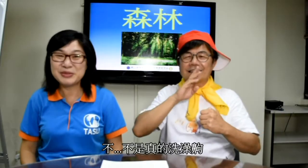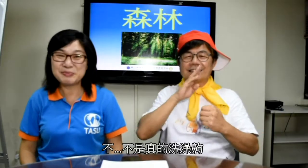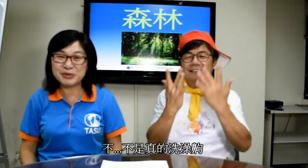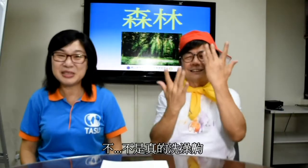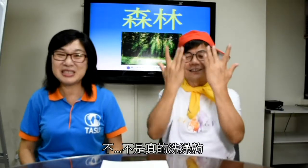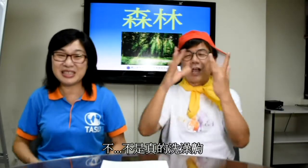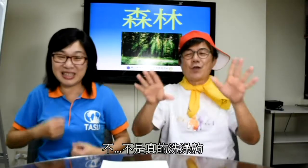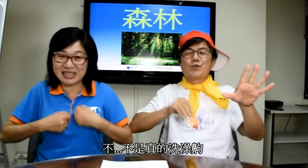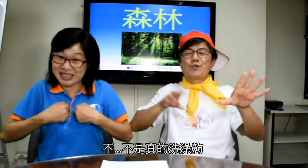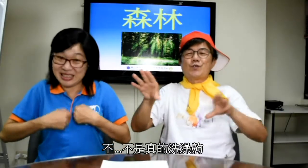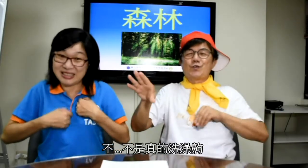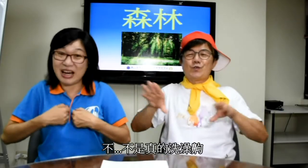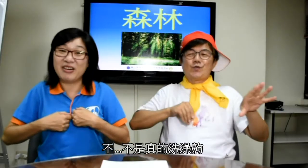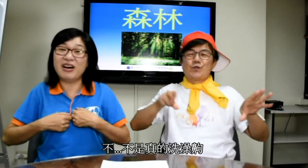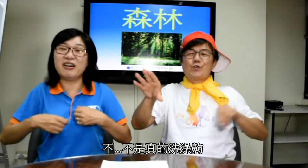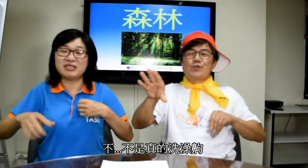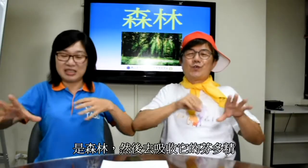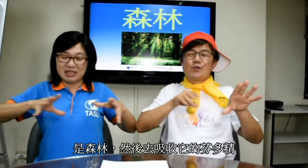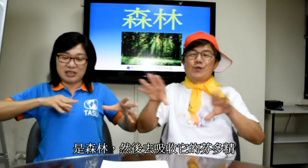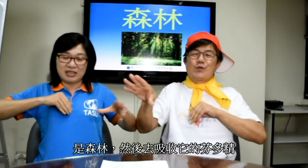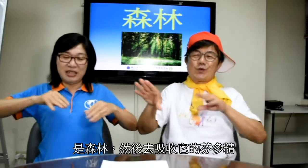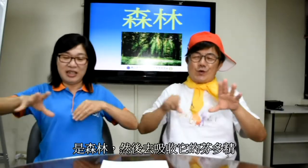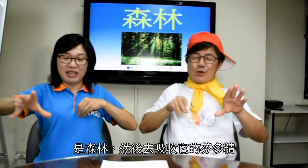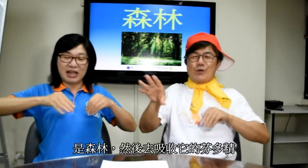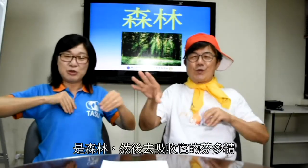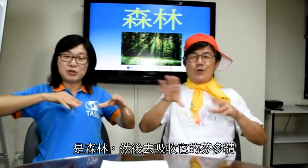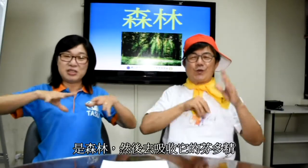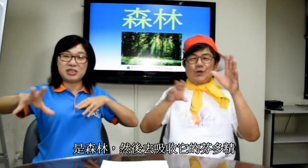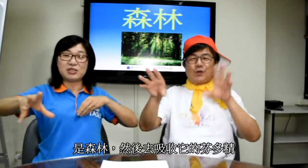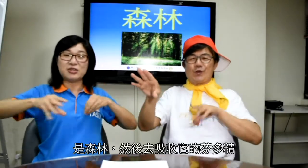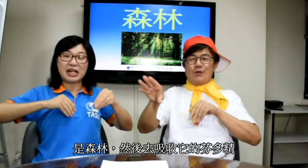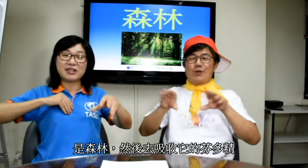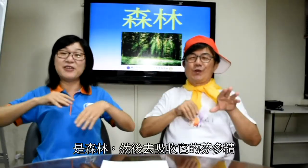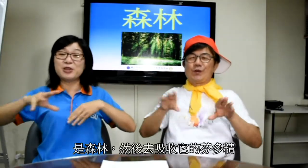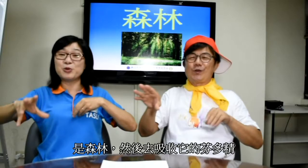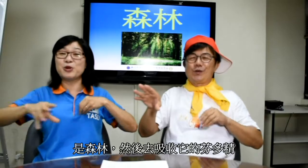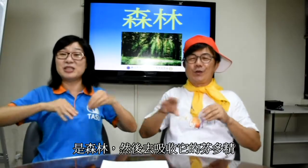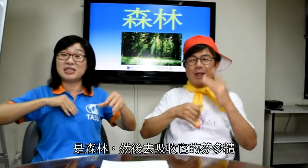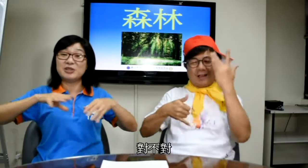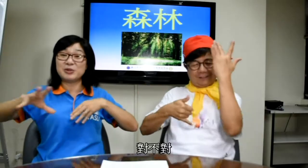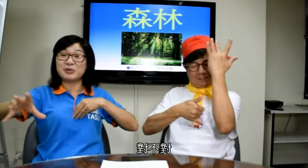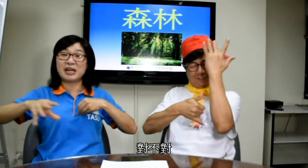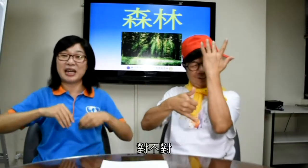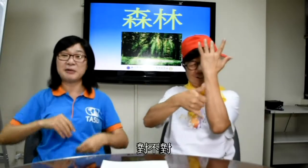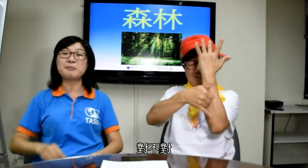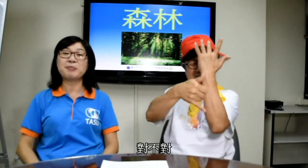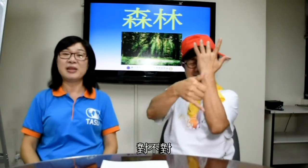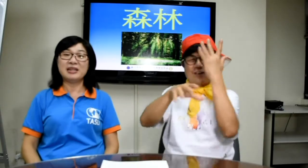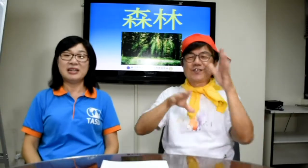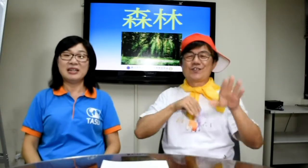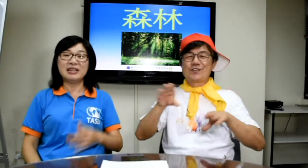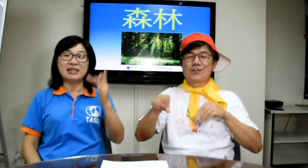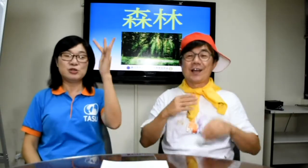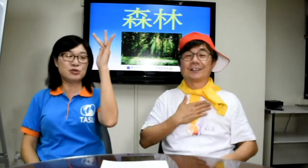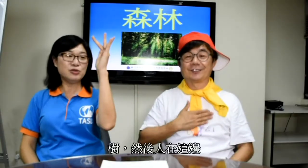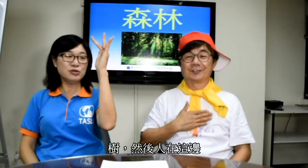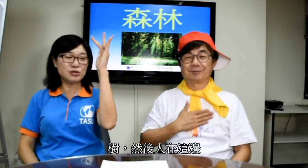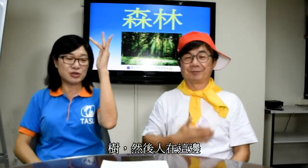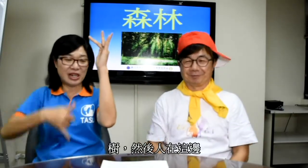不是真的洗澡，是森林，然后去吸收它的分多精，对不对？树，然后